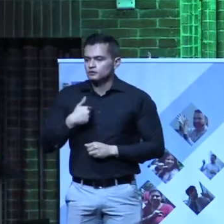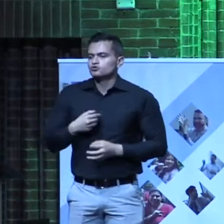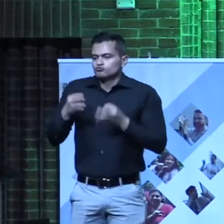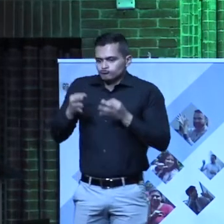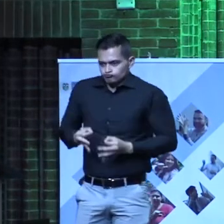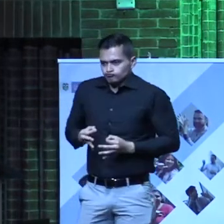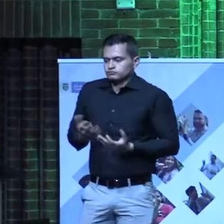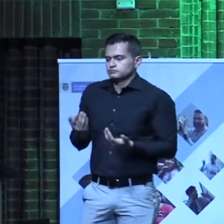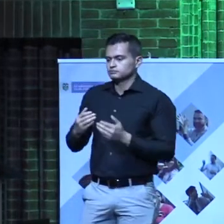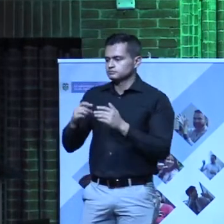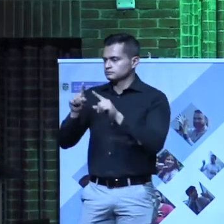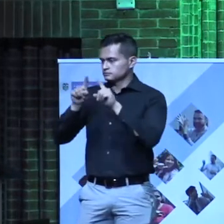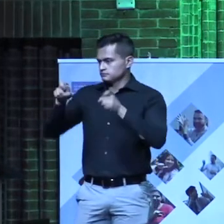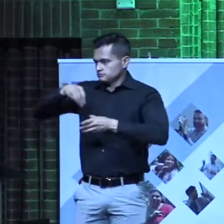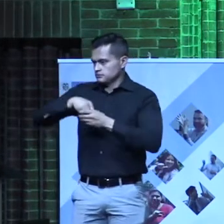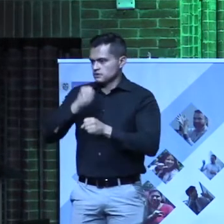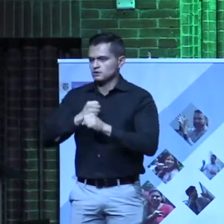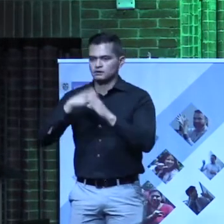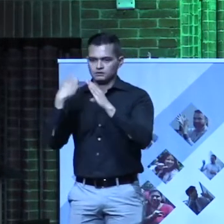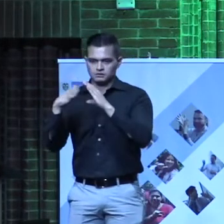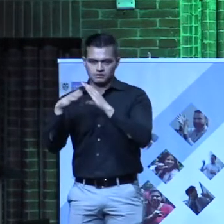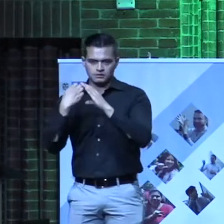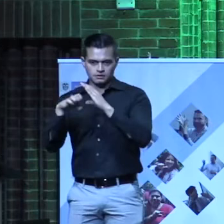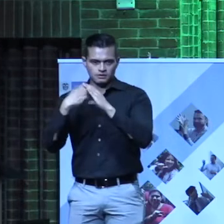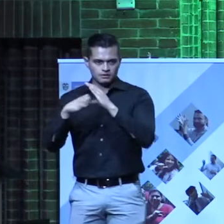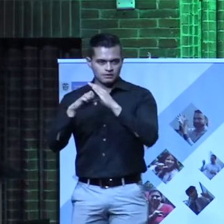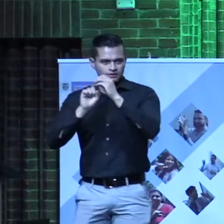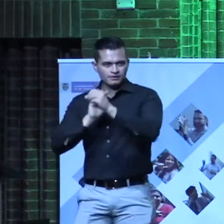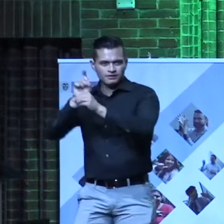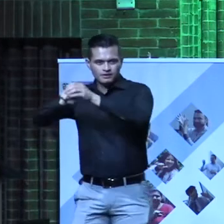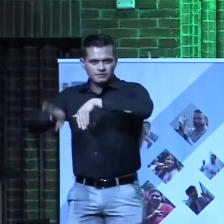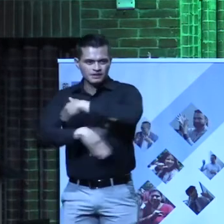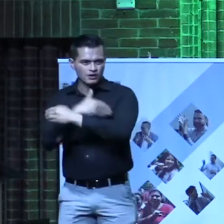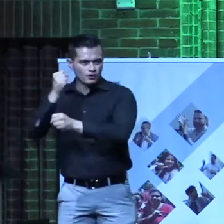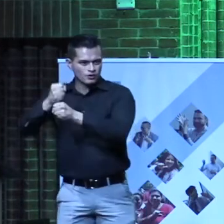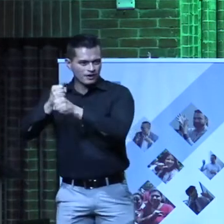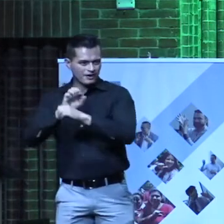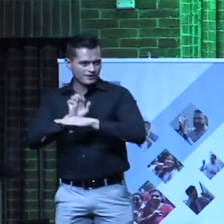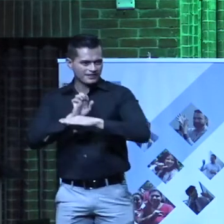de la Unidad del Servicio Público de Empleo, entidad adscrita al Ministerio de Trabajo.